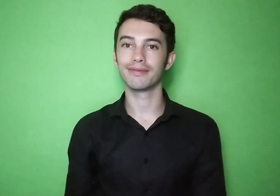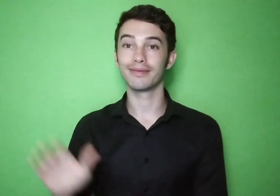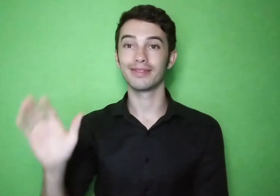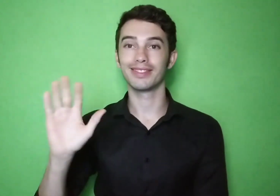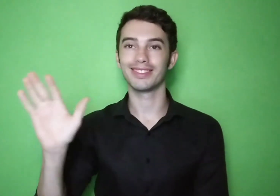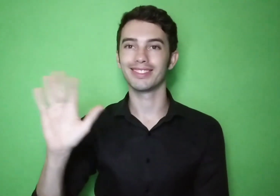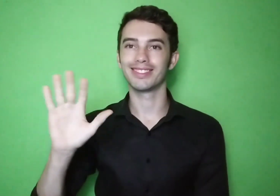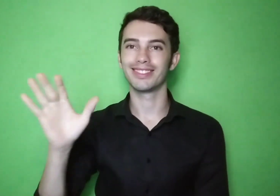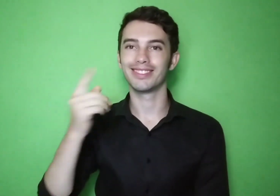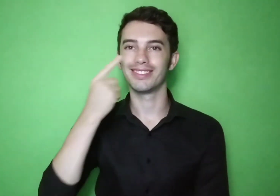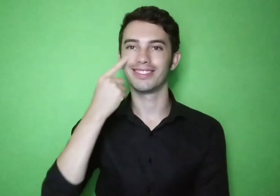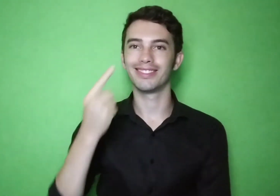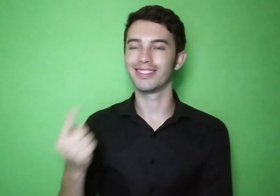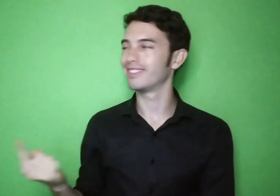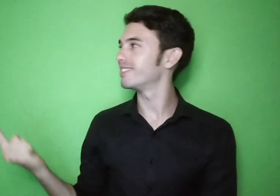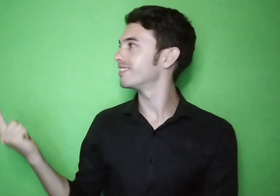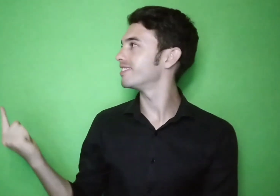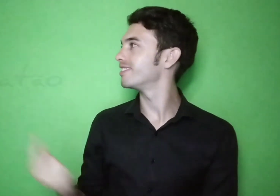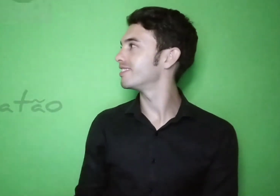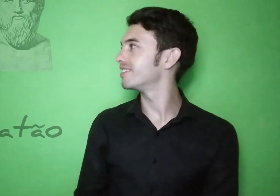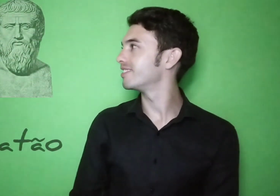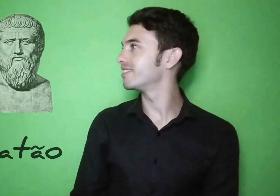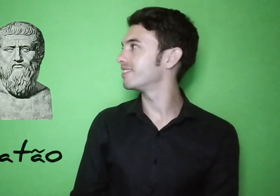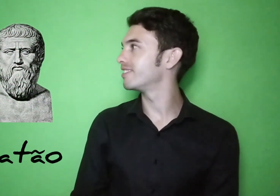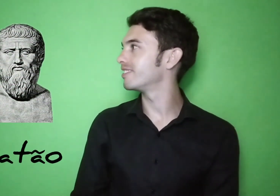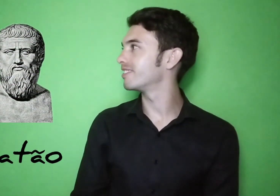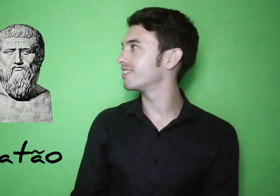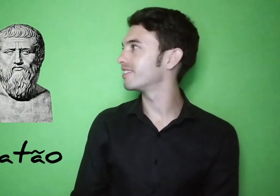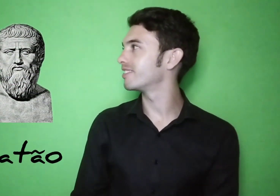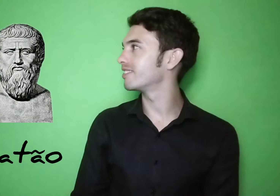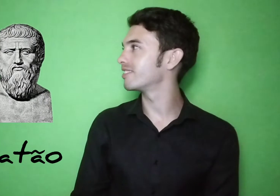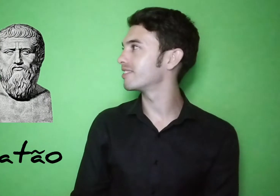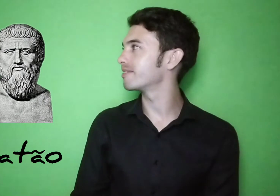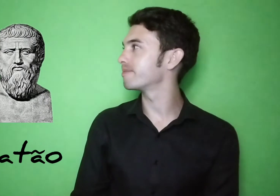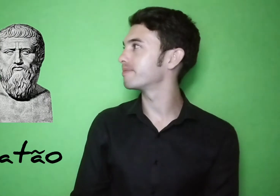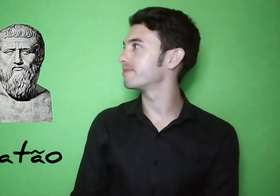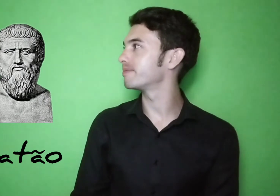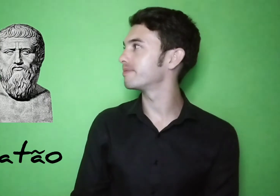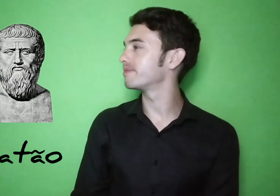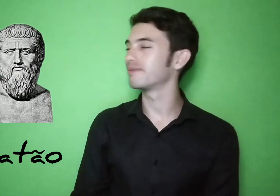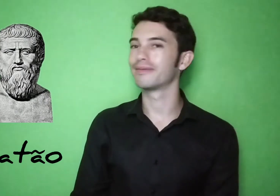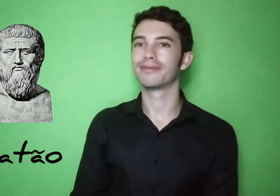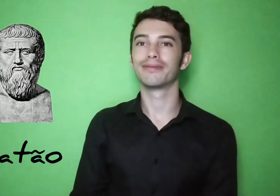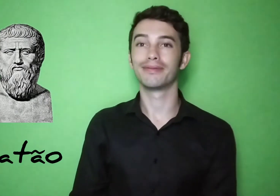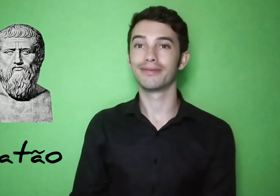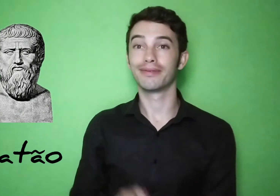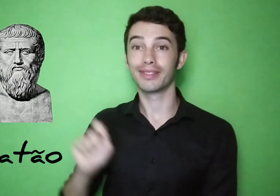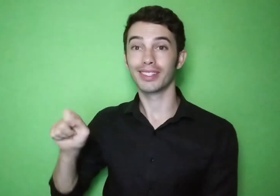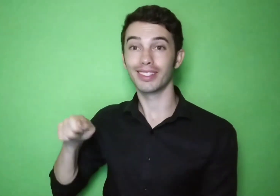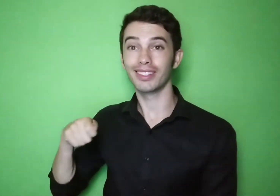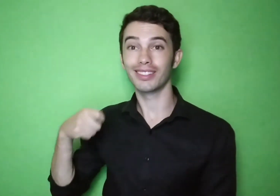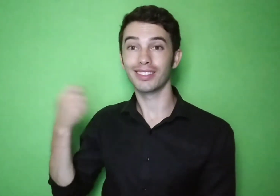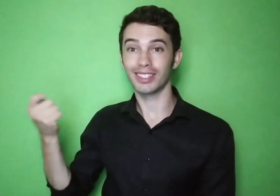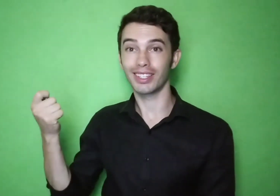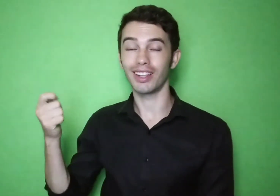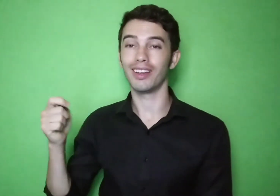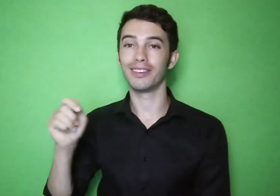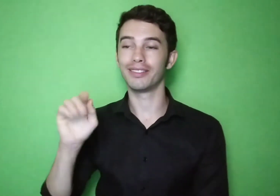Fala pessoal, vejam só, Platão. Para fazer o sinal, você